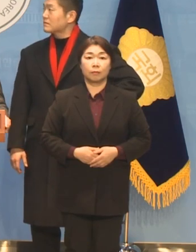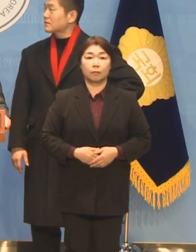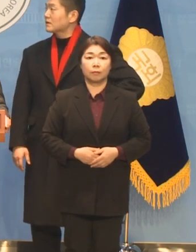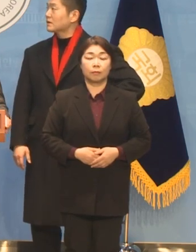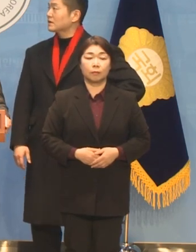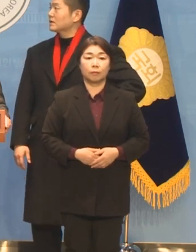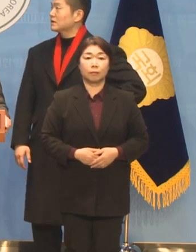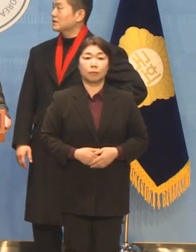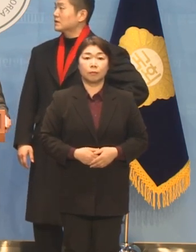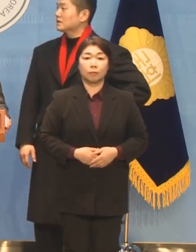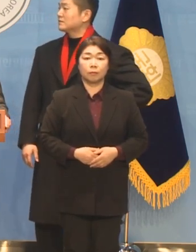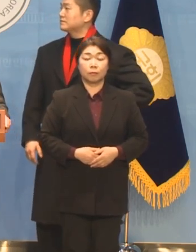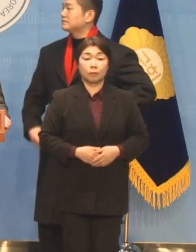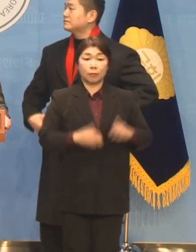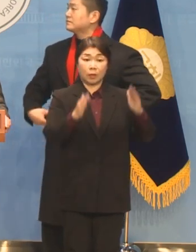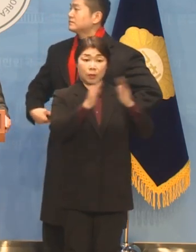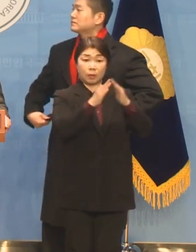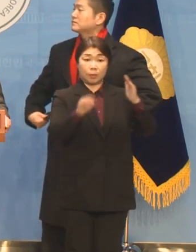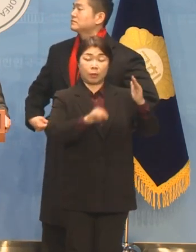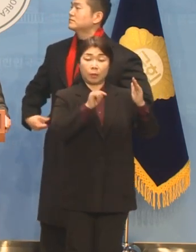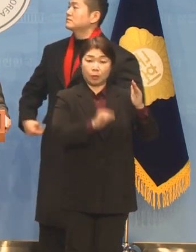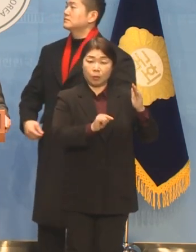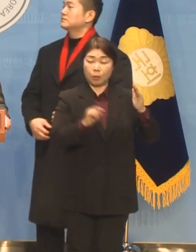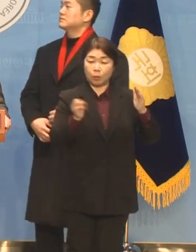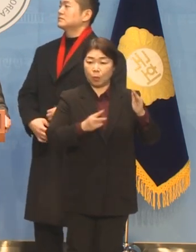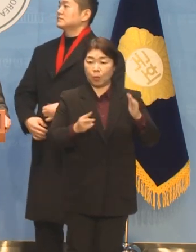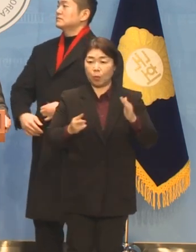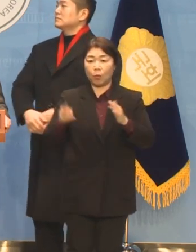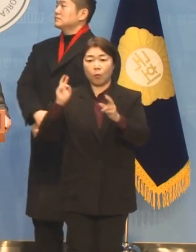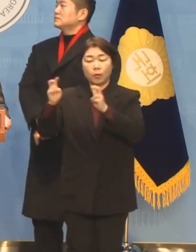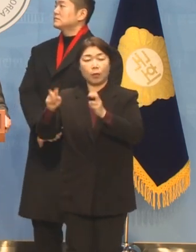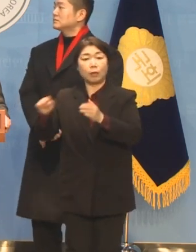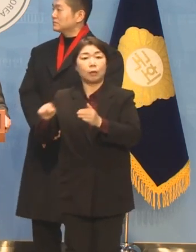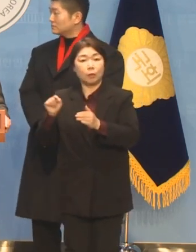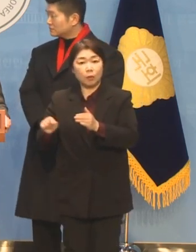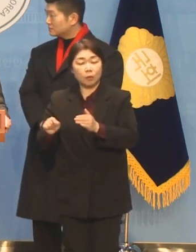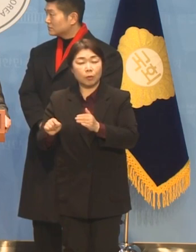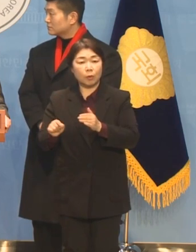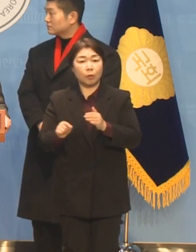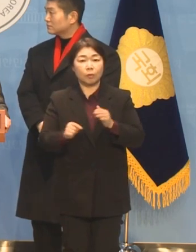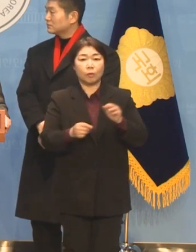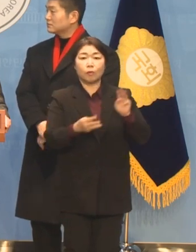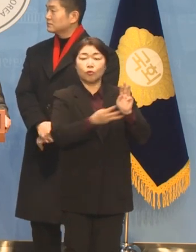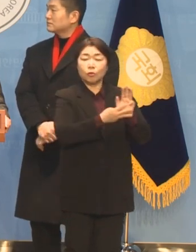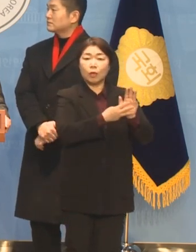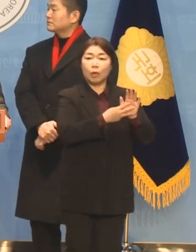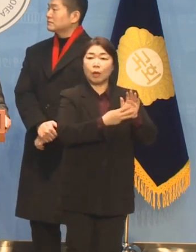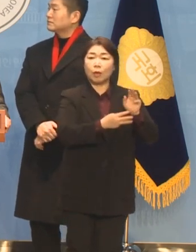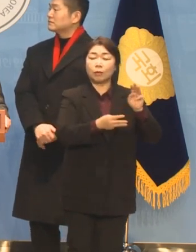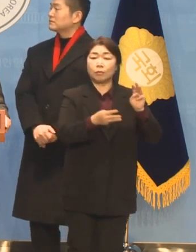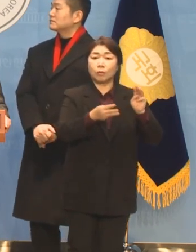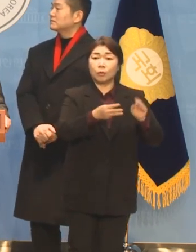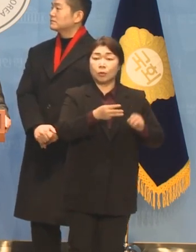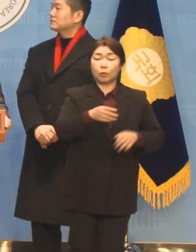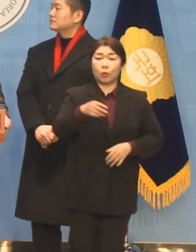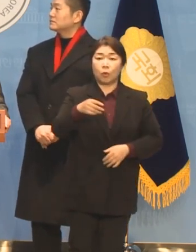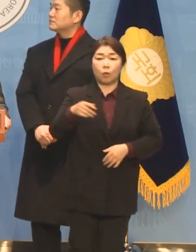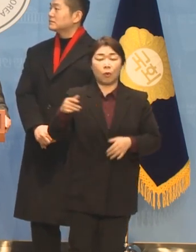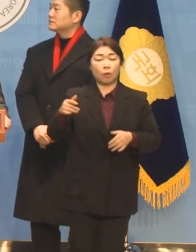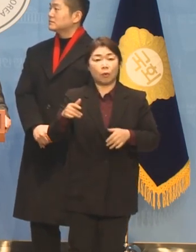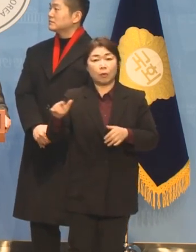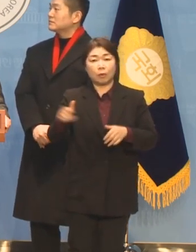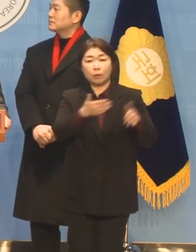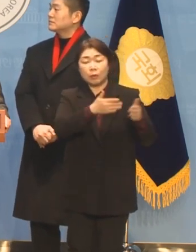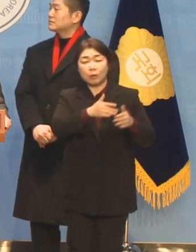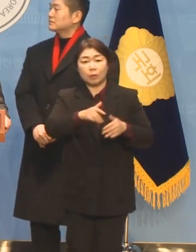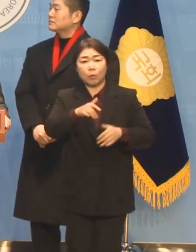직주 근접의 꿈, 서울 변두리인 우리 도봉, 중랑, 강동도 가능합니다.